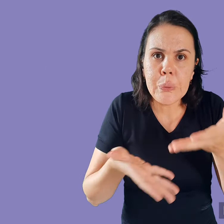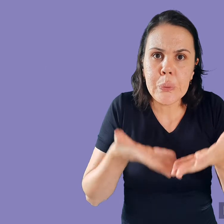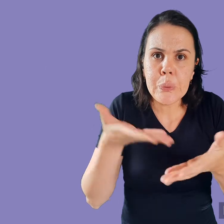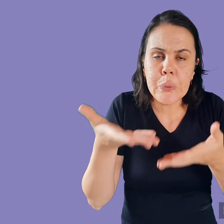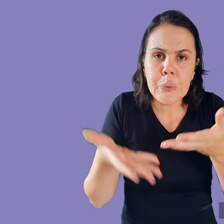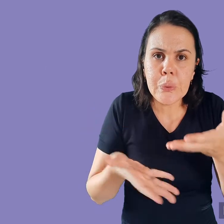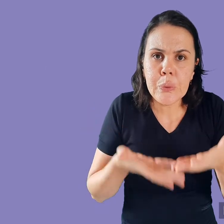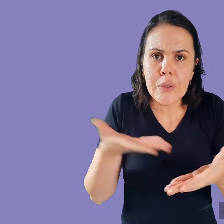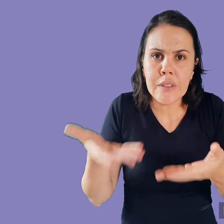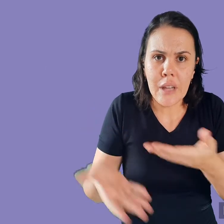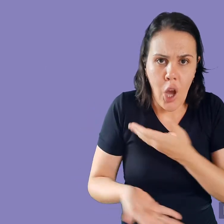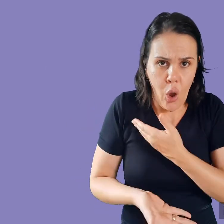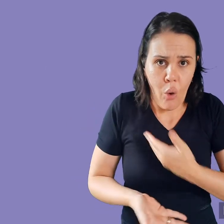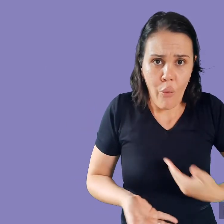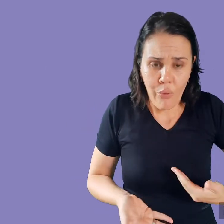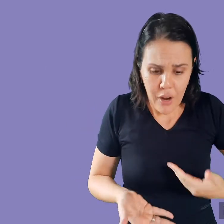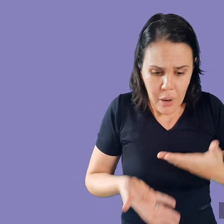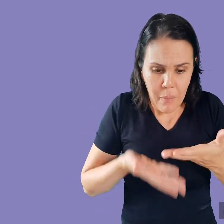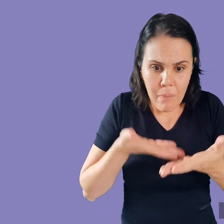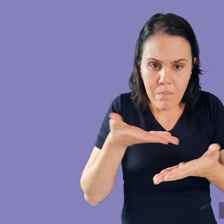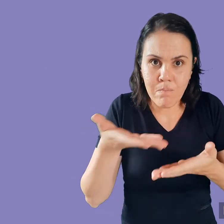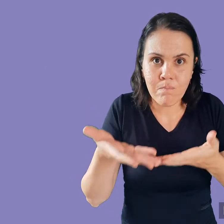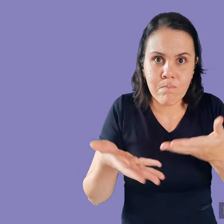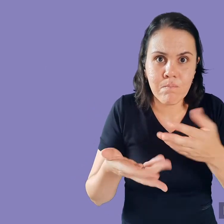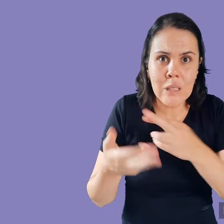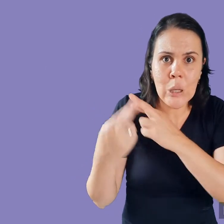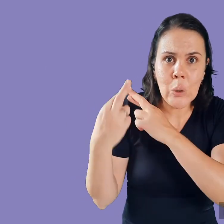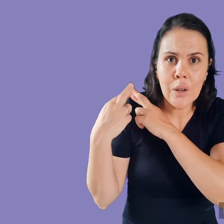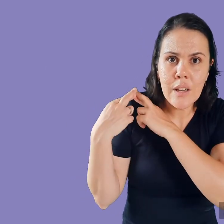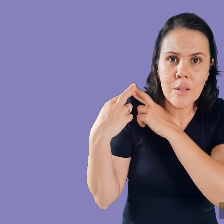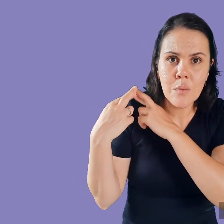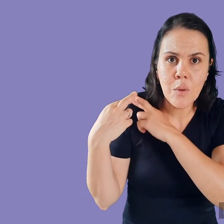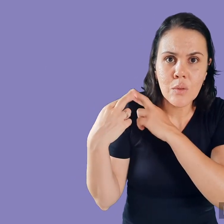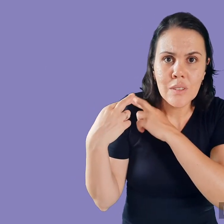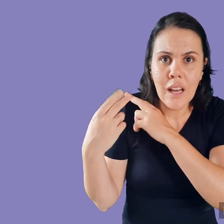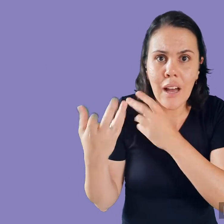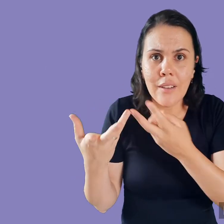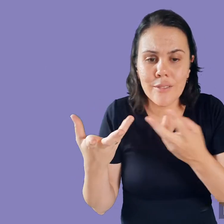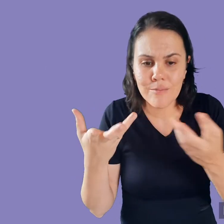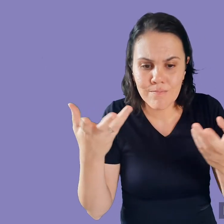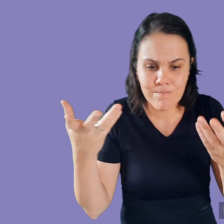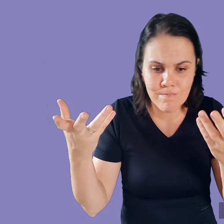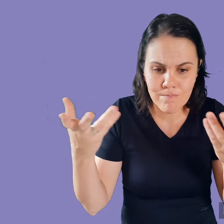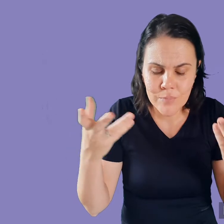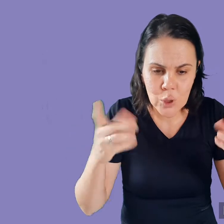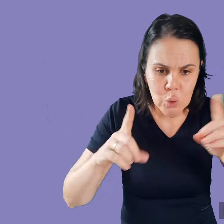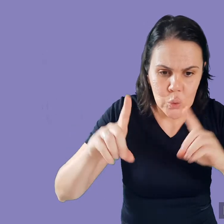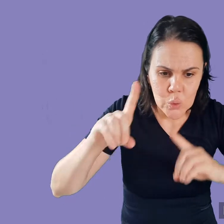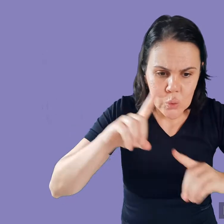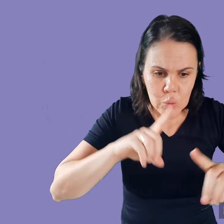população? O governo é responsável por organizar as pessoas e cuidar delas. Isso era muito